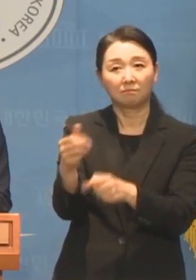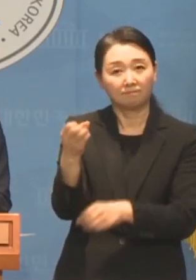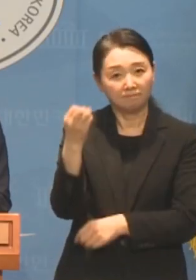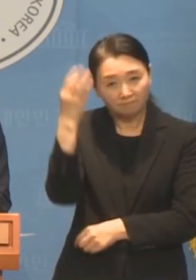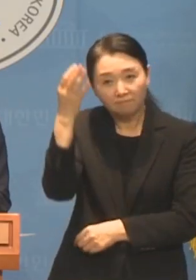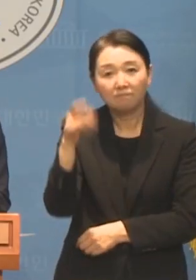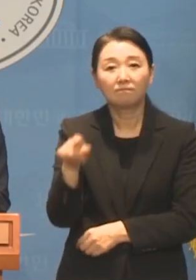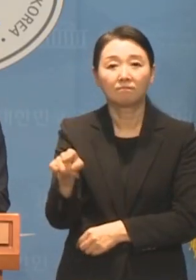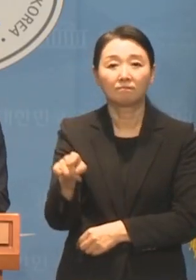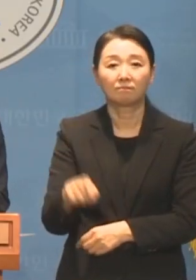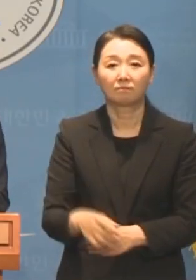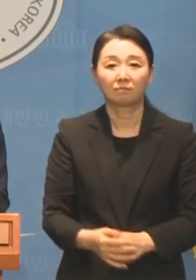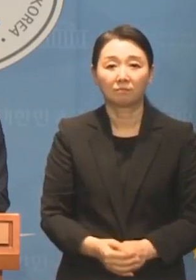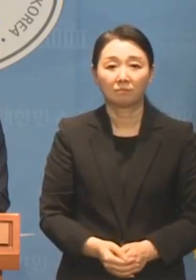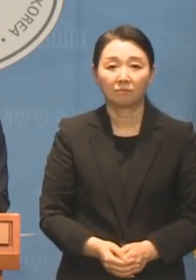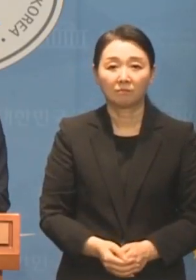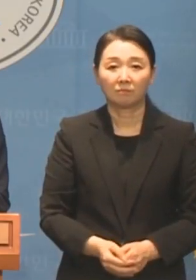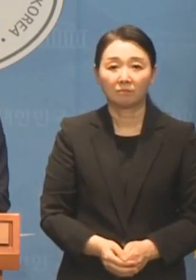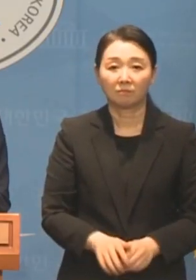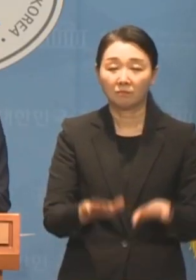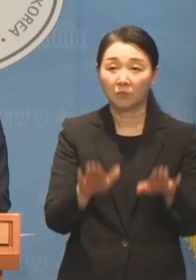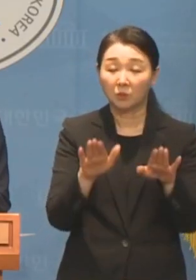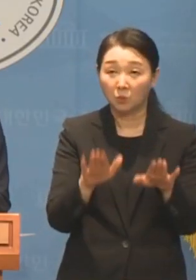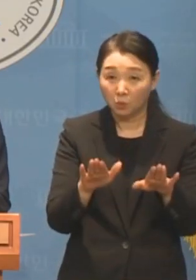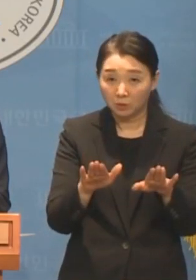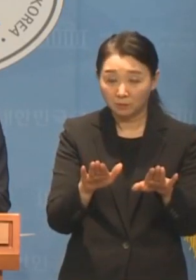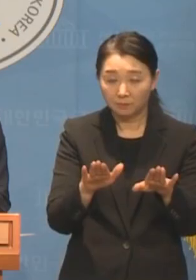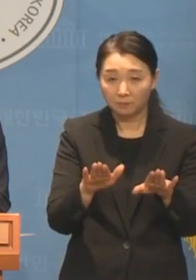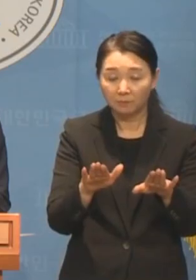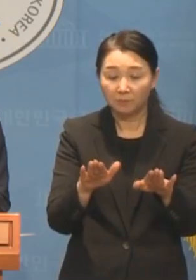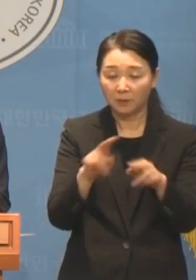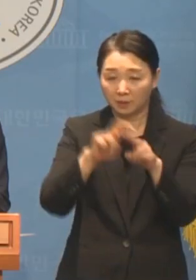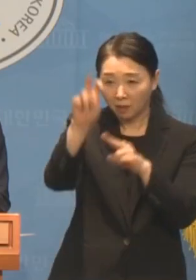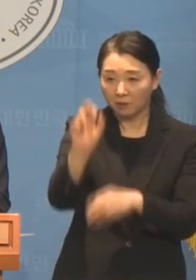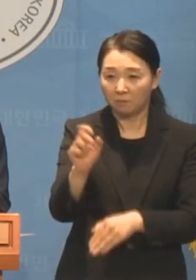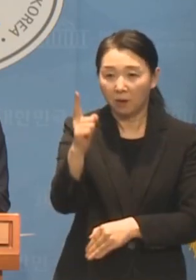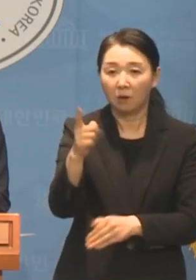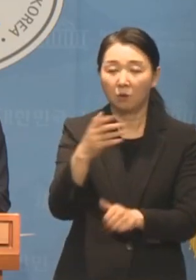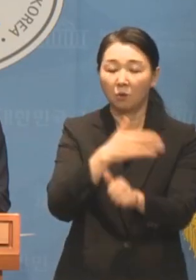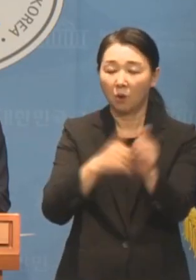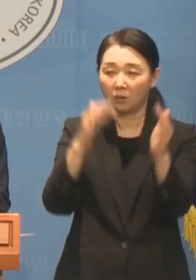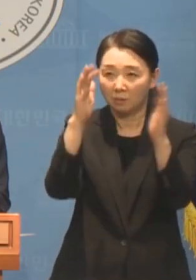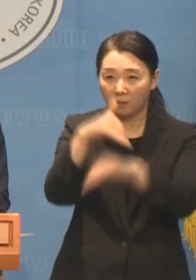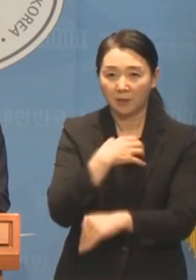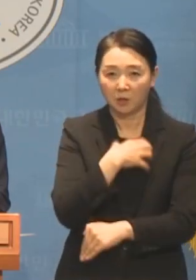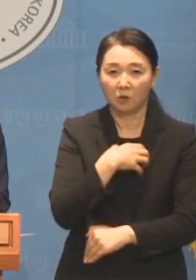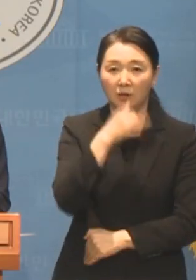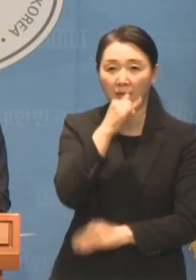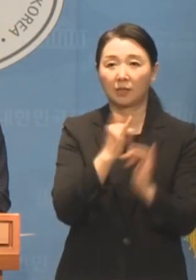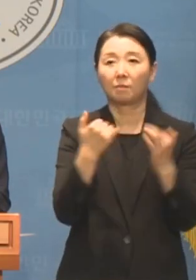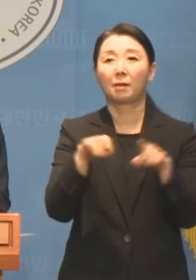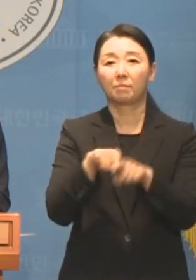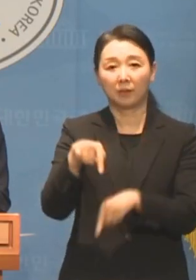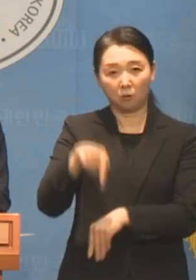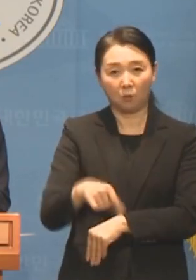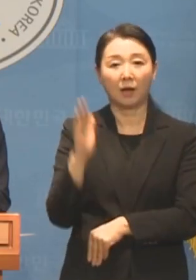듯 합니다. 오늘 이 자리에는 케이블카로 인하여 환경 파괴를 우려하는 분들과 함께 자리에